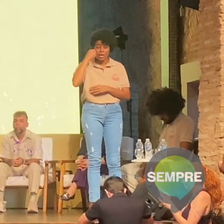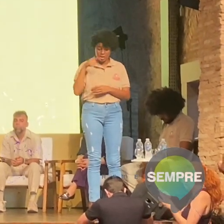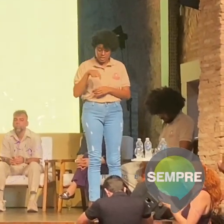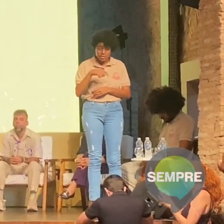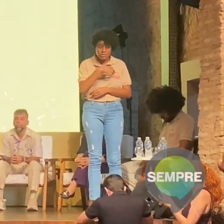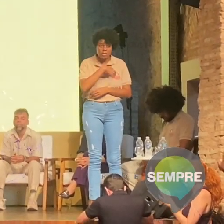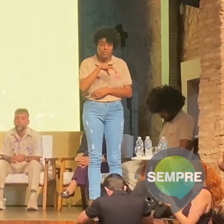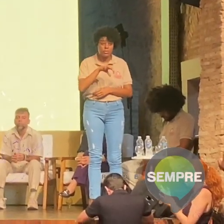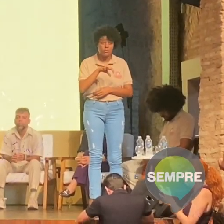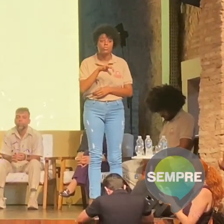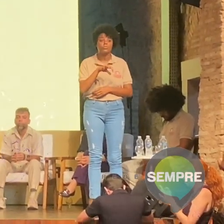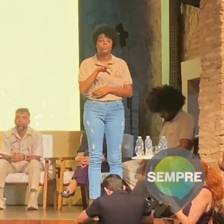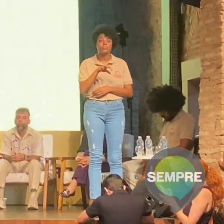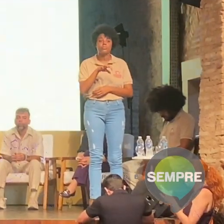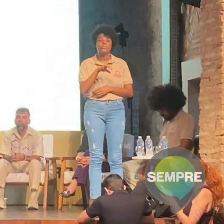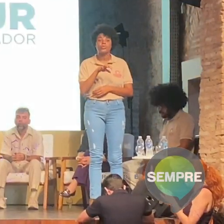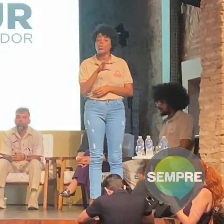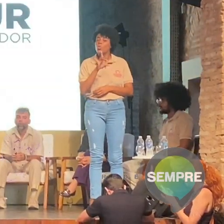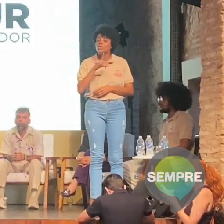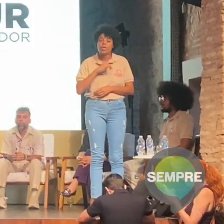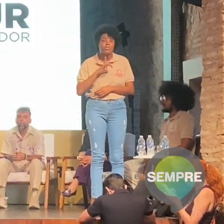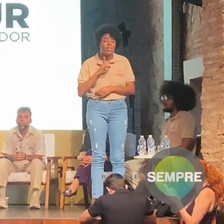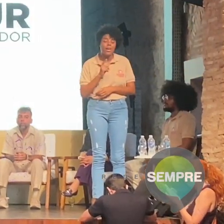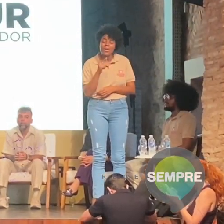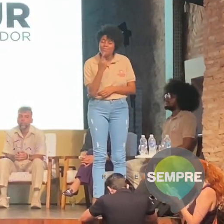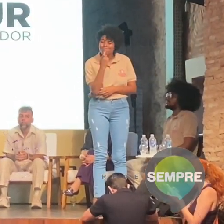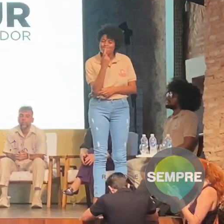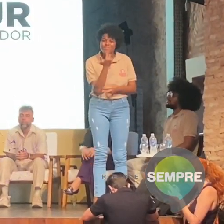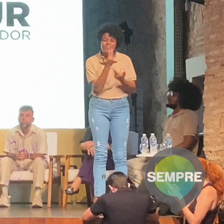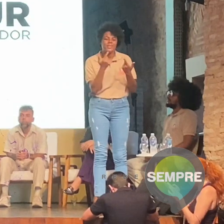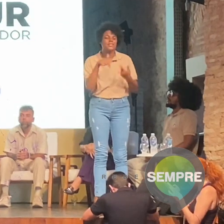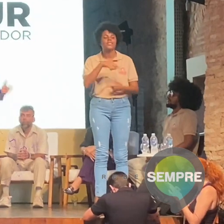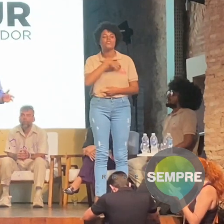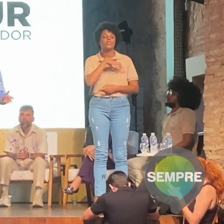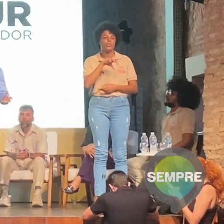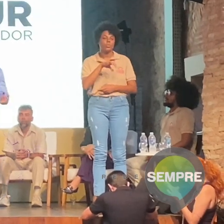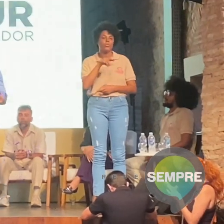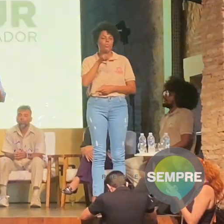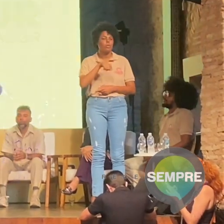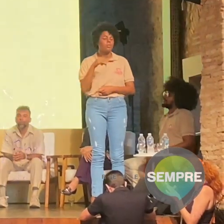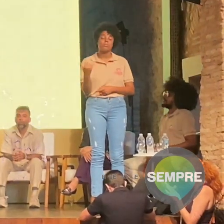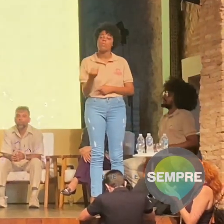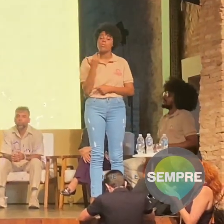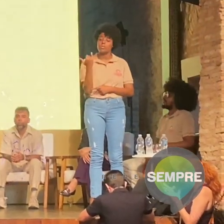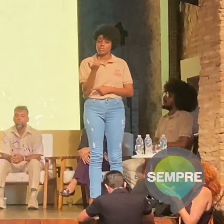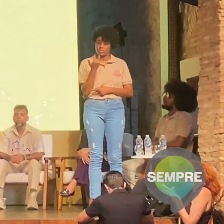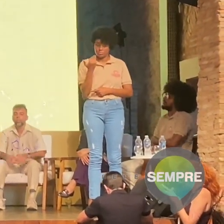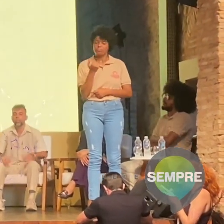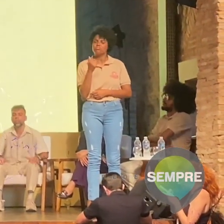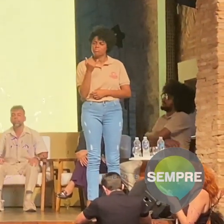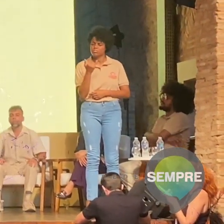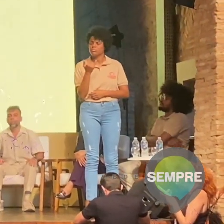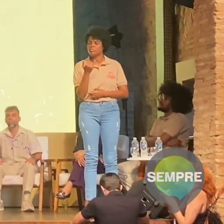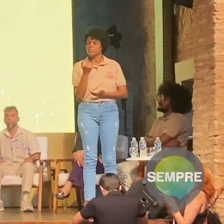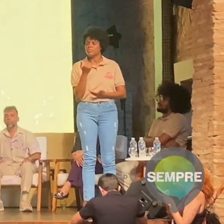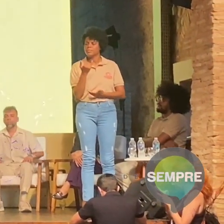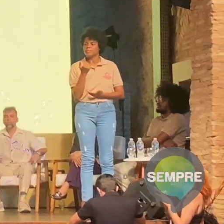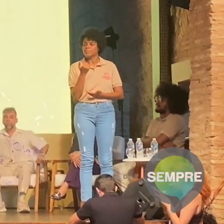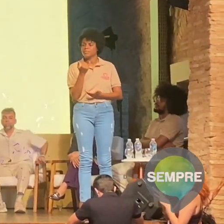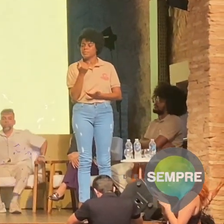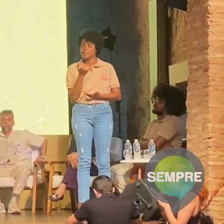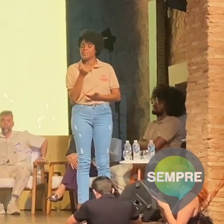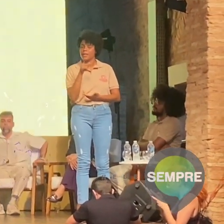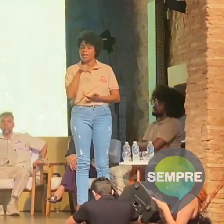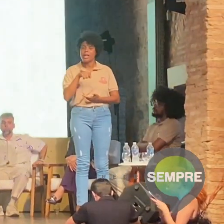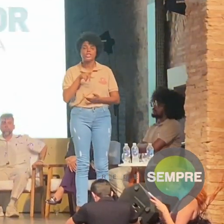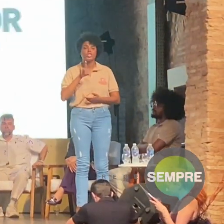cidade, a única atividade que tínhamos em Salvador, que era muito importante, que é muito importante, era